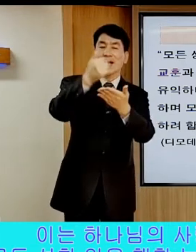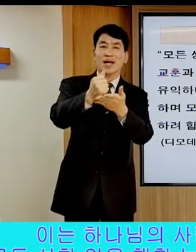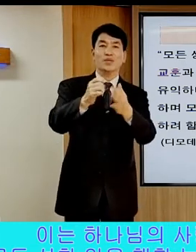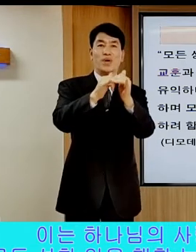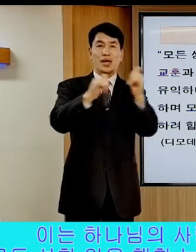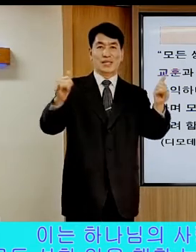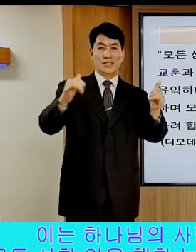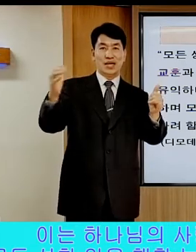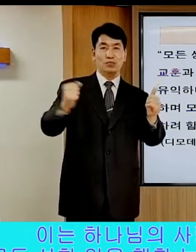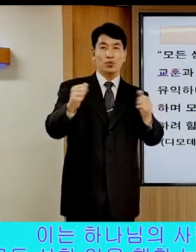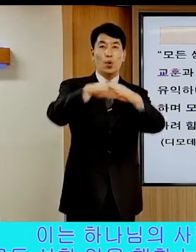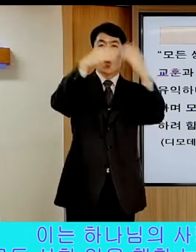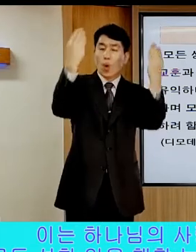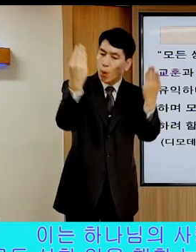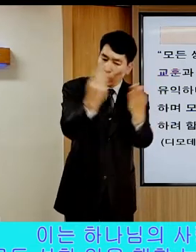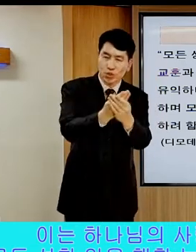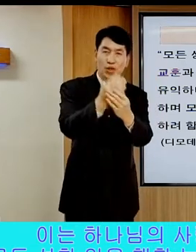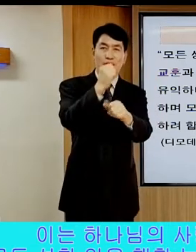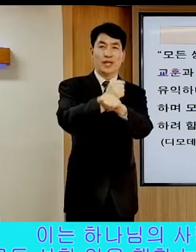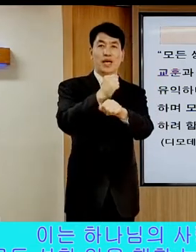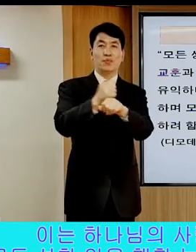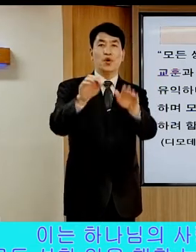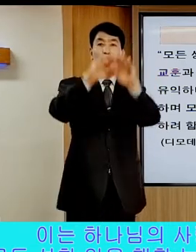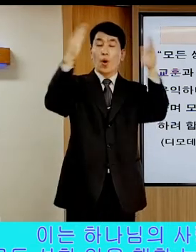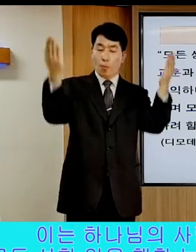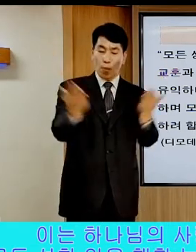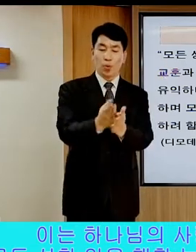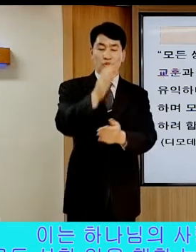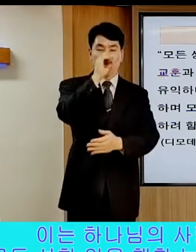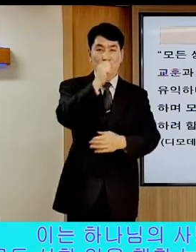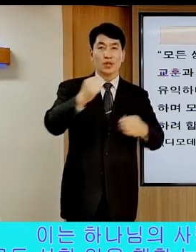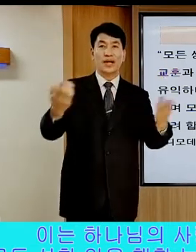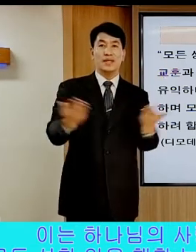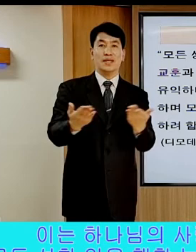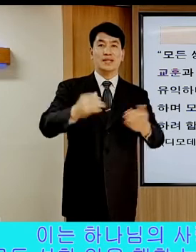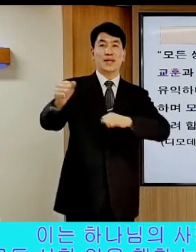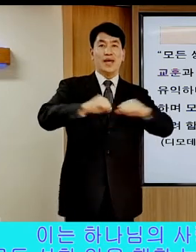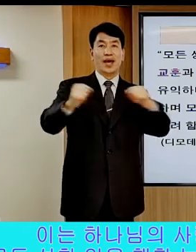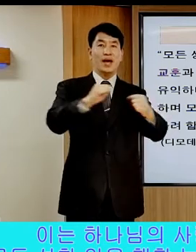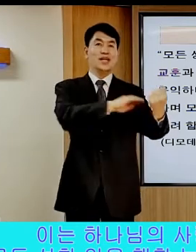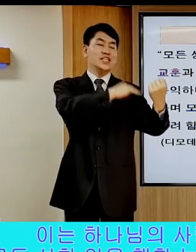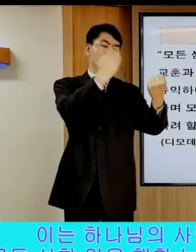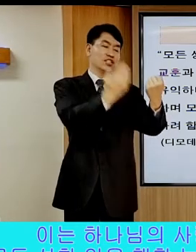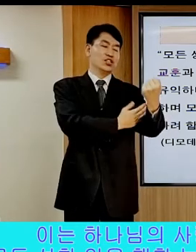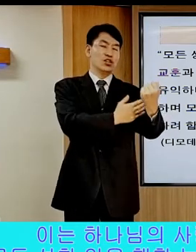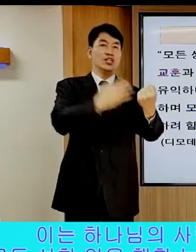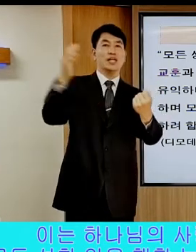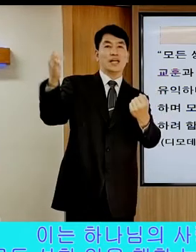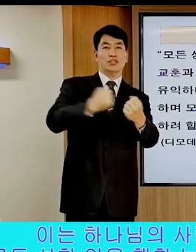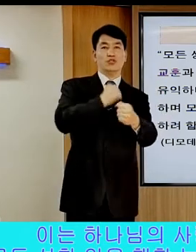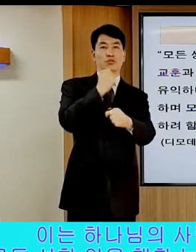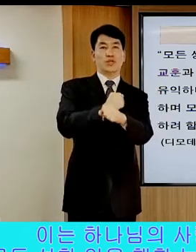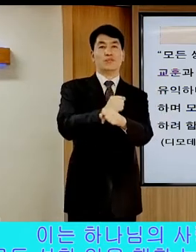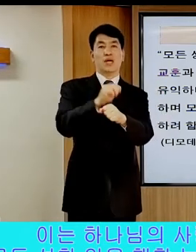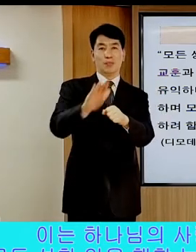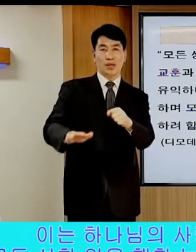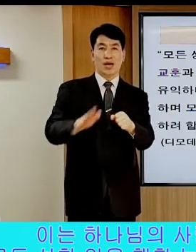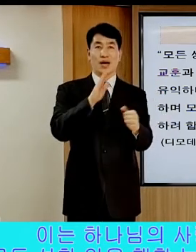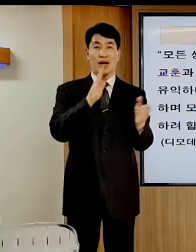하나님의 사람으로 온전하게 하며 모든 선한 일을 행할 능력을 갖추게 함이라. 아멘.